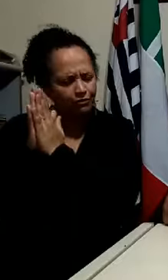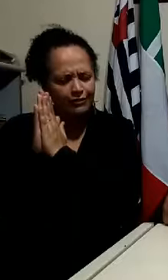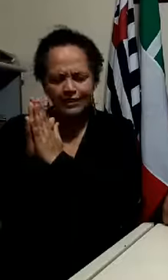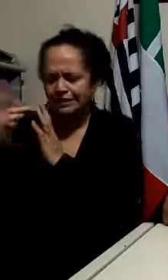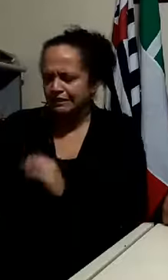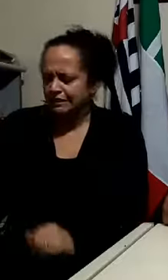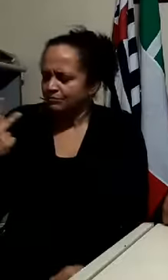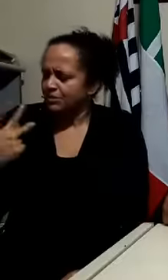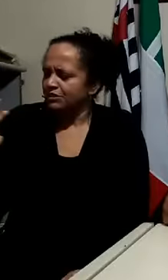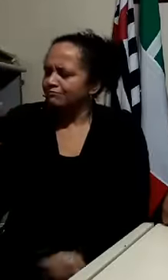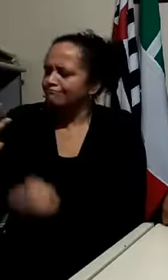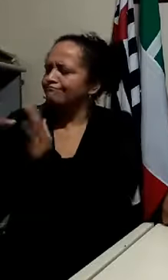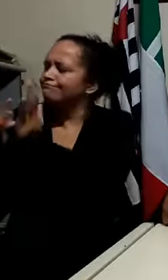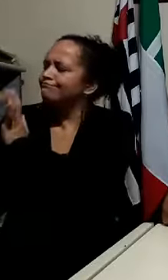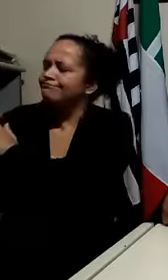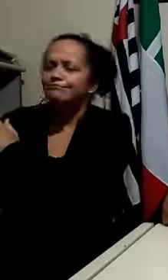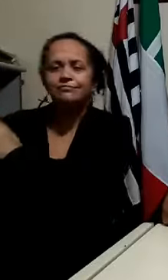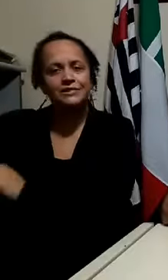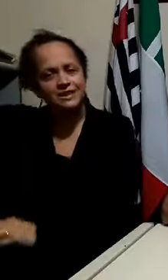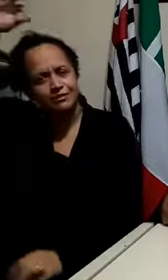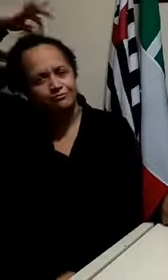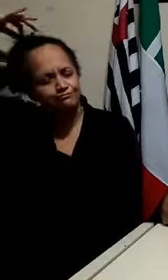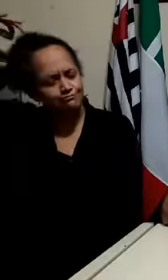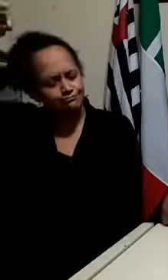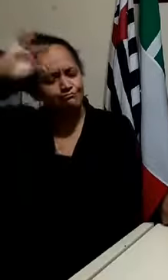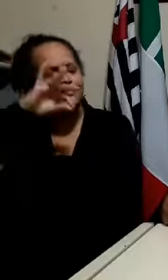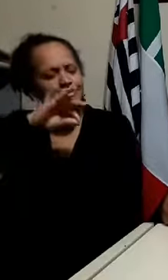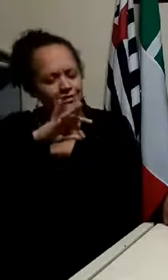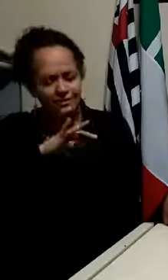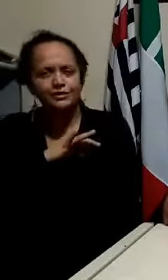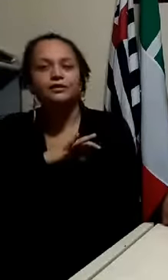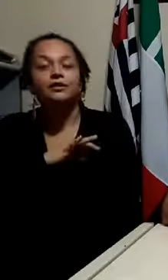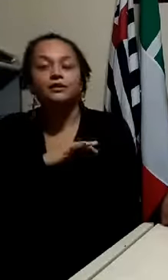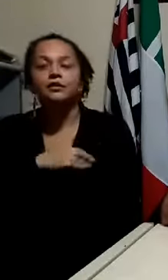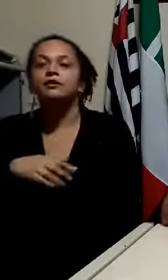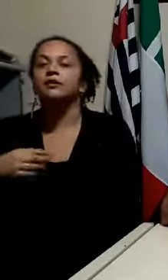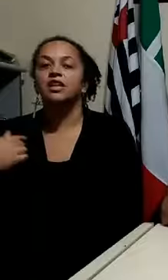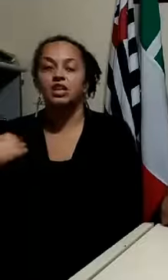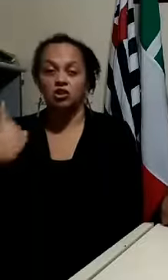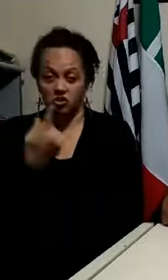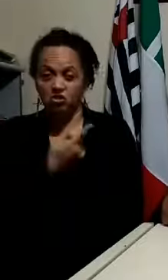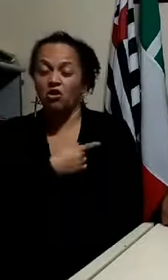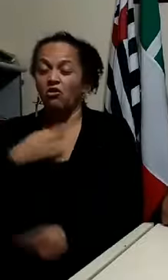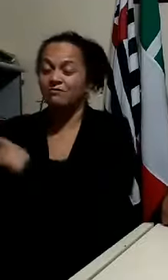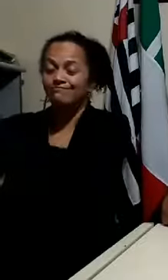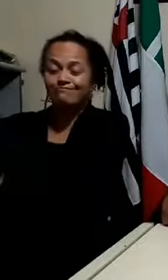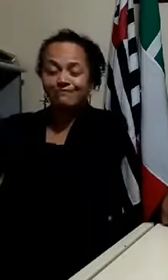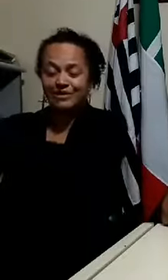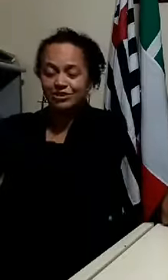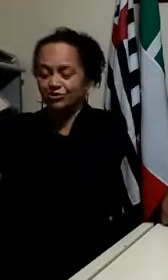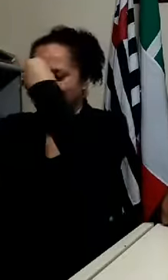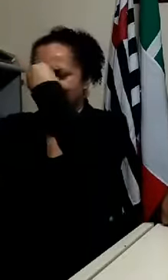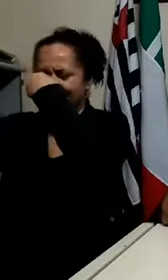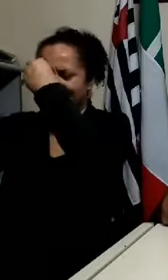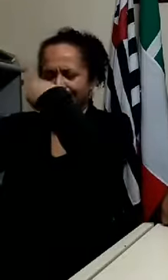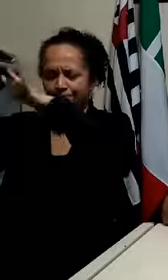comunhão com o Espírito Santo, para sermos ajudados em nossas fraquezas, porque quando nós oramos em língua, Ele sonda os nossos